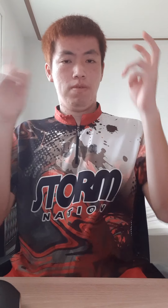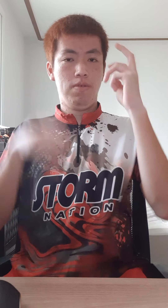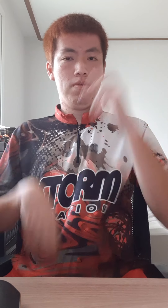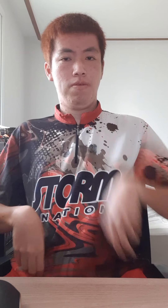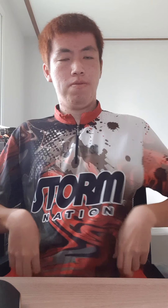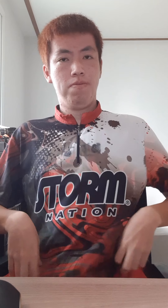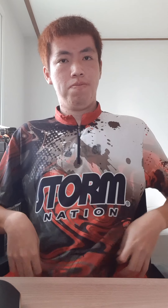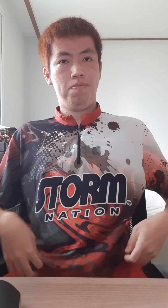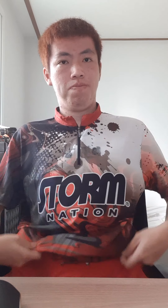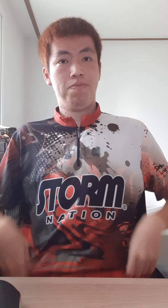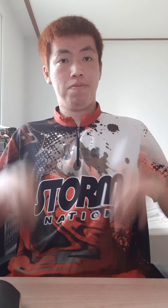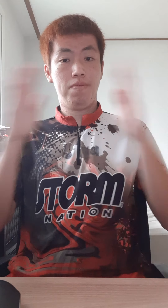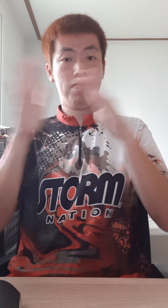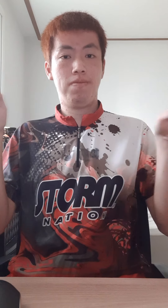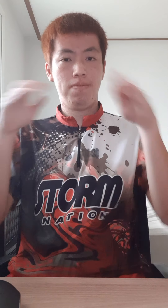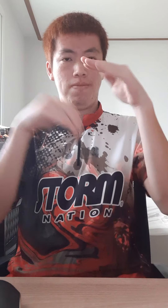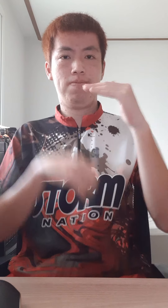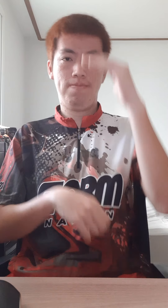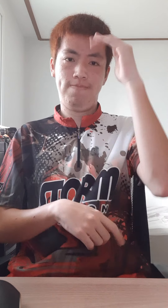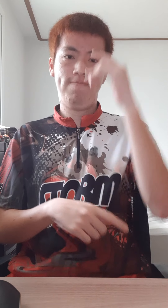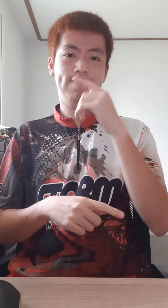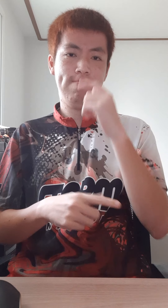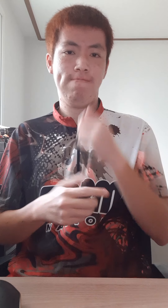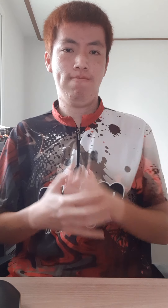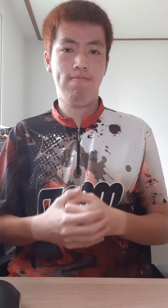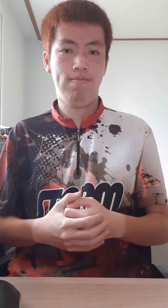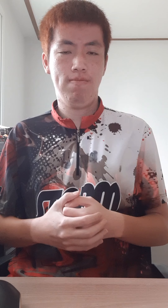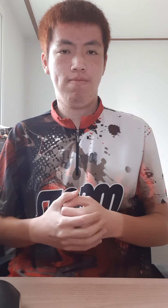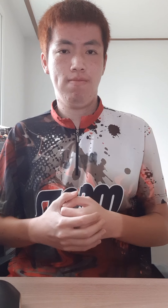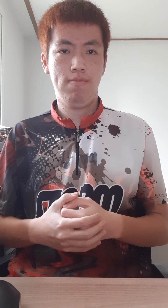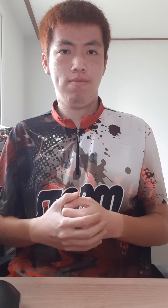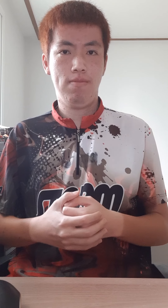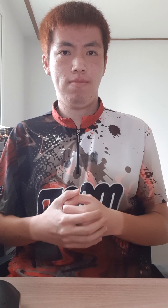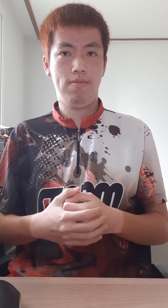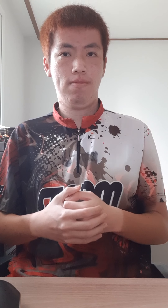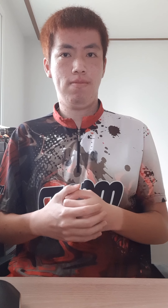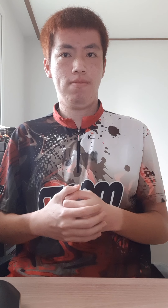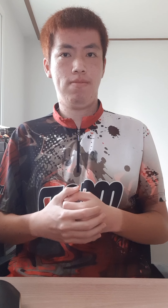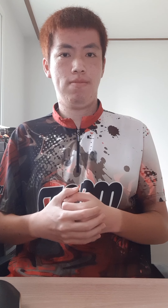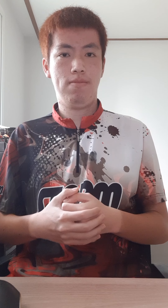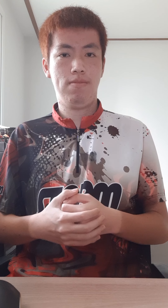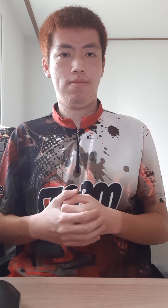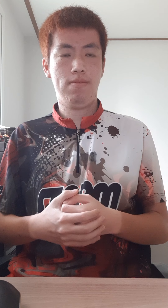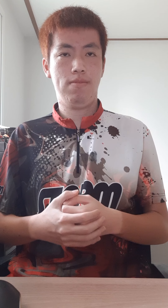지역 복지와 교육 수준을 높이겠다고 말했습니다. 복지TV 뉴스 황현희입니다.